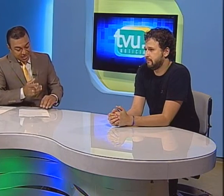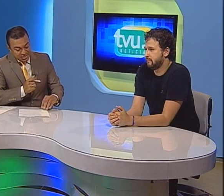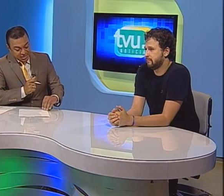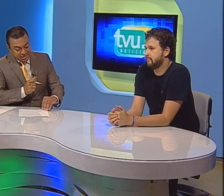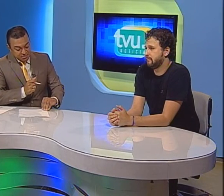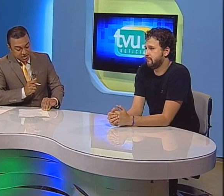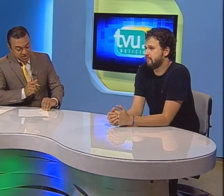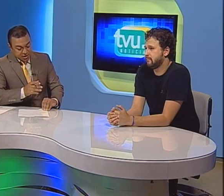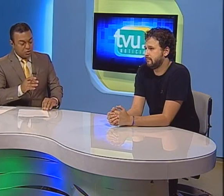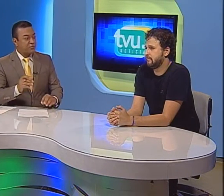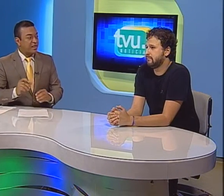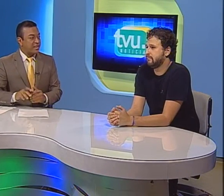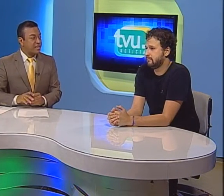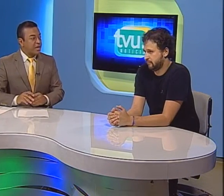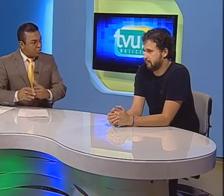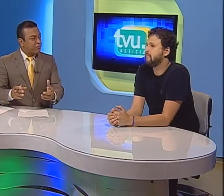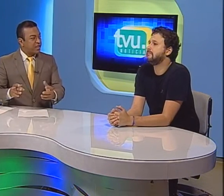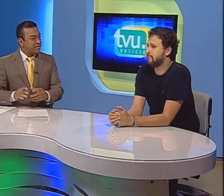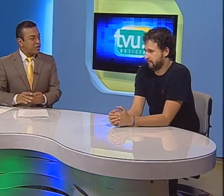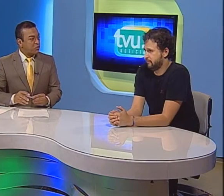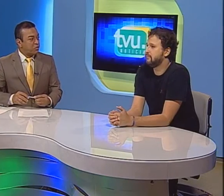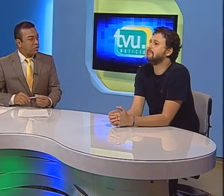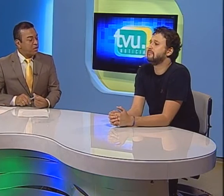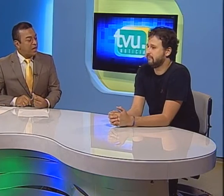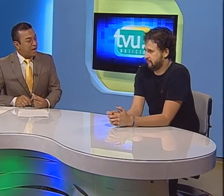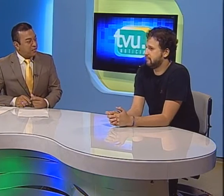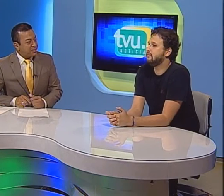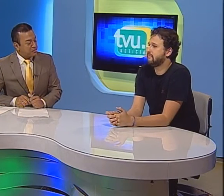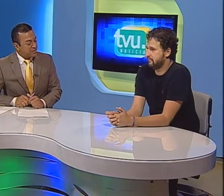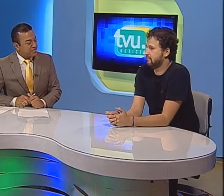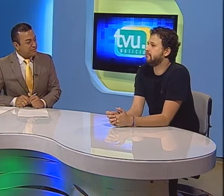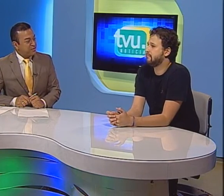de Libras. Queria que o senhor falasse e convidasse aí o público a participar desse evento.